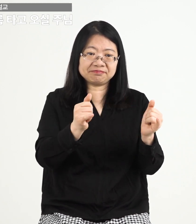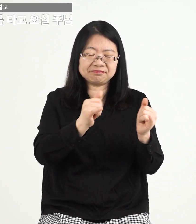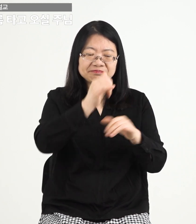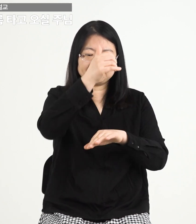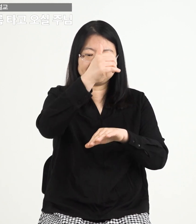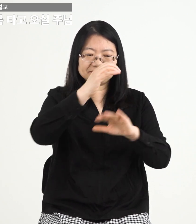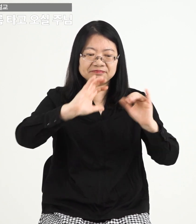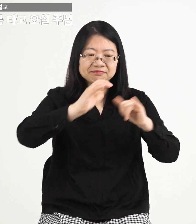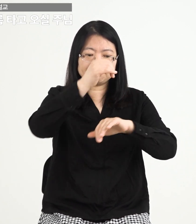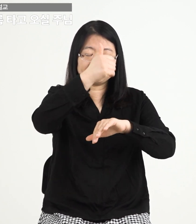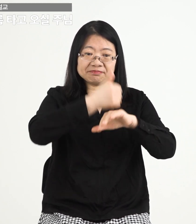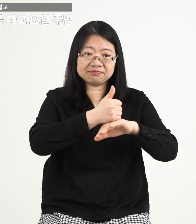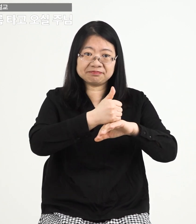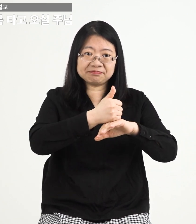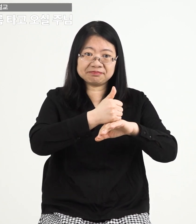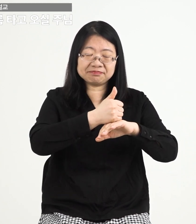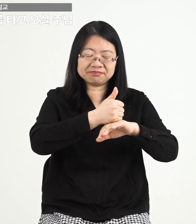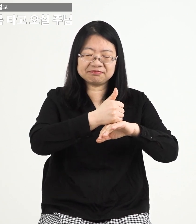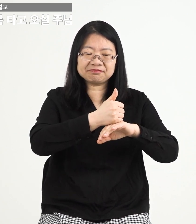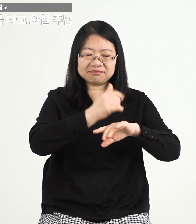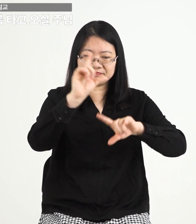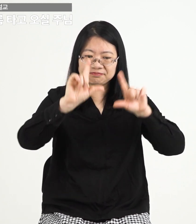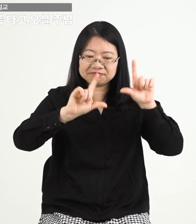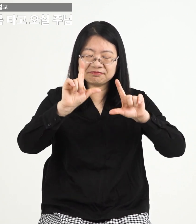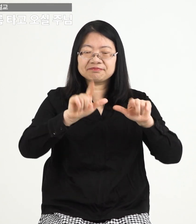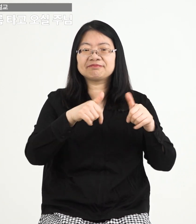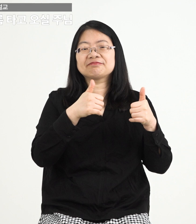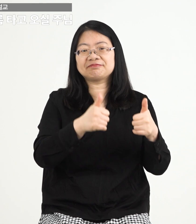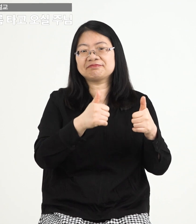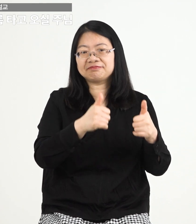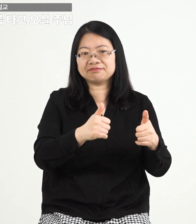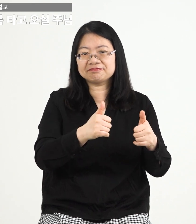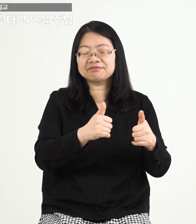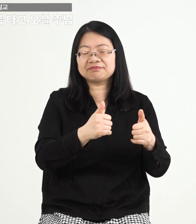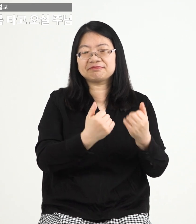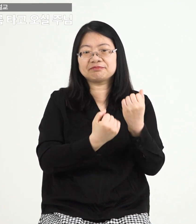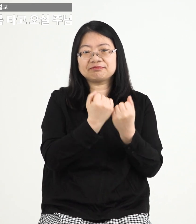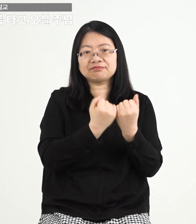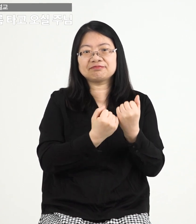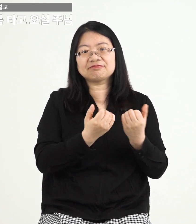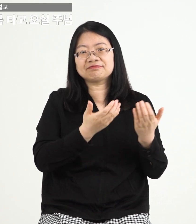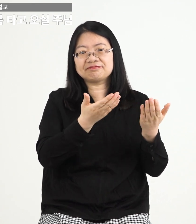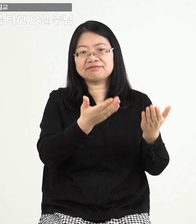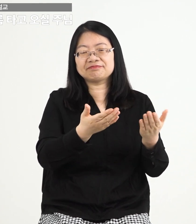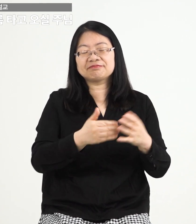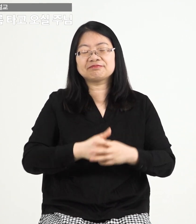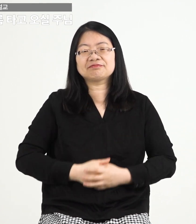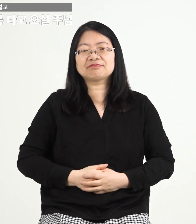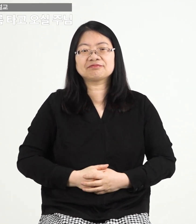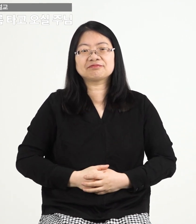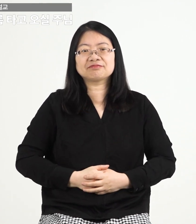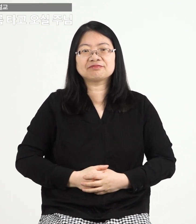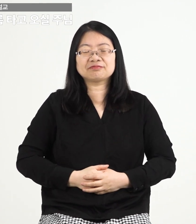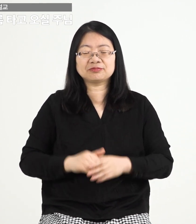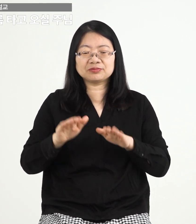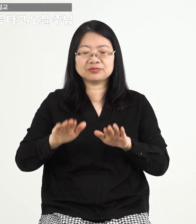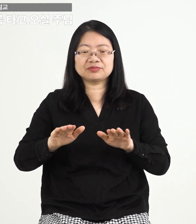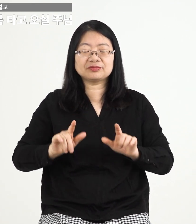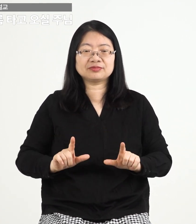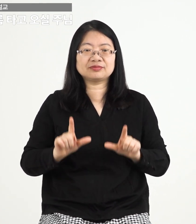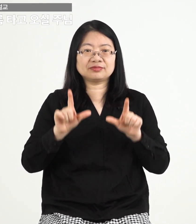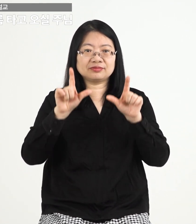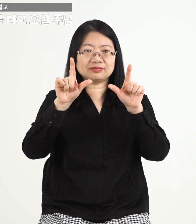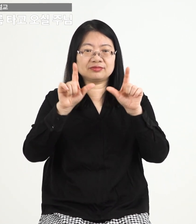그림을 심판이라는 그림으로 설명하는 거지, 그것이 어쩌다가